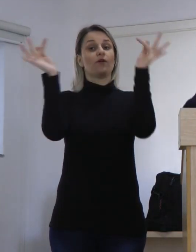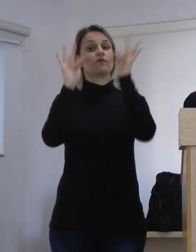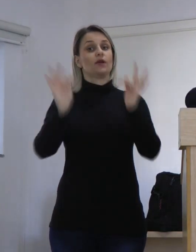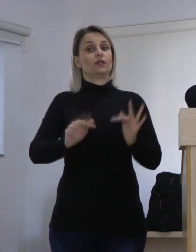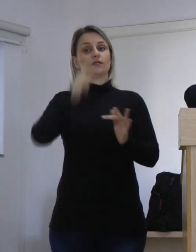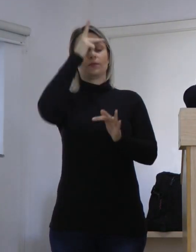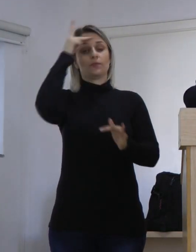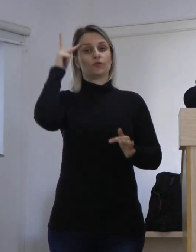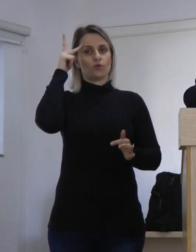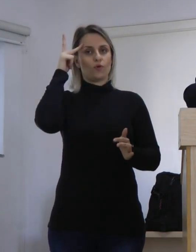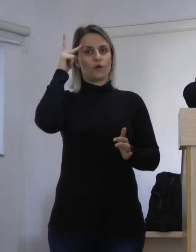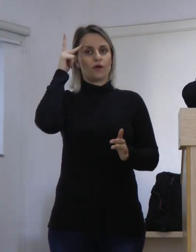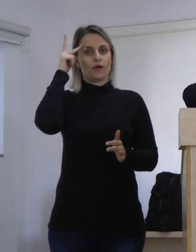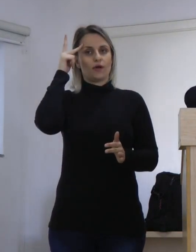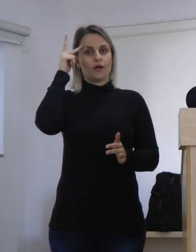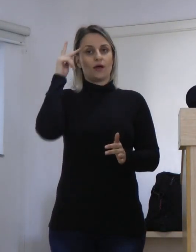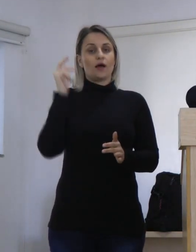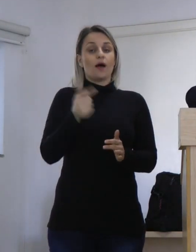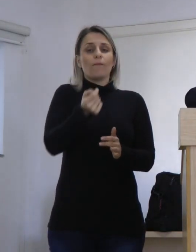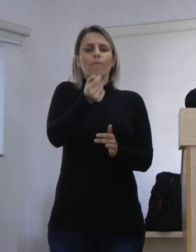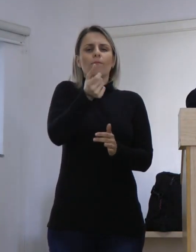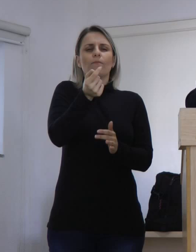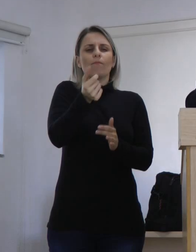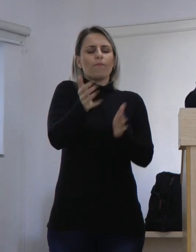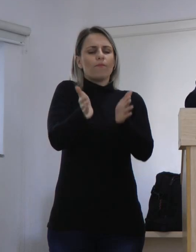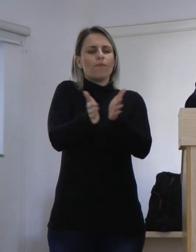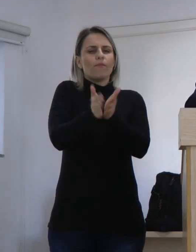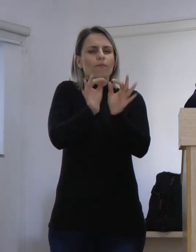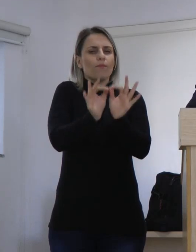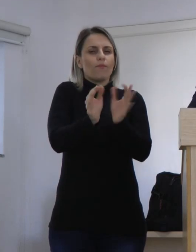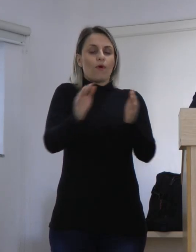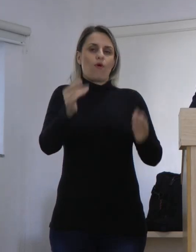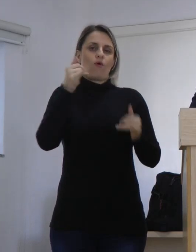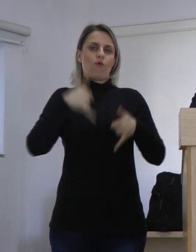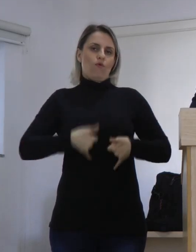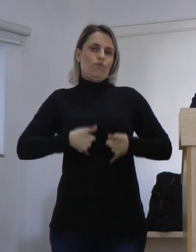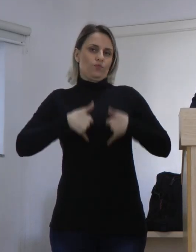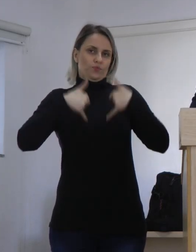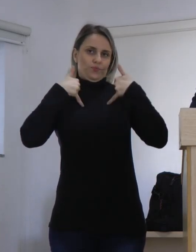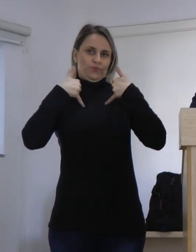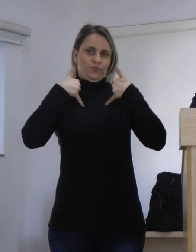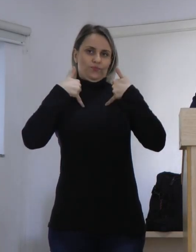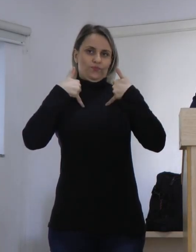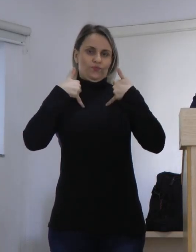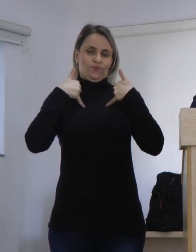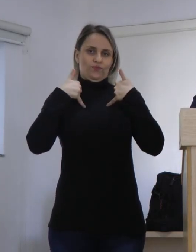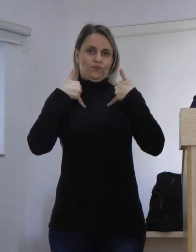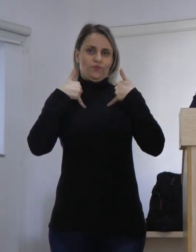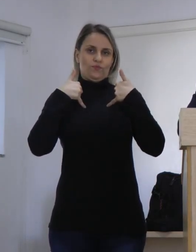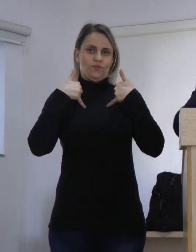A humildade é a chave para muitas virtudes, nos ensina o Evangelho segundo o Espiritismo.